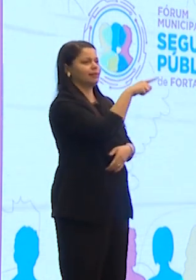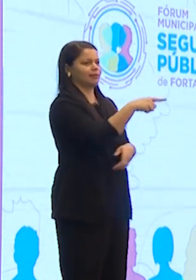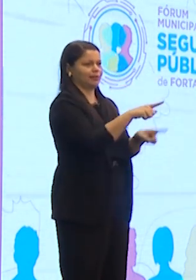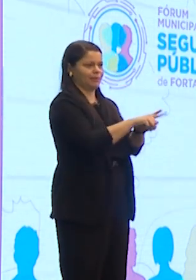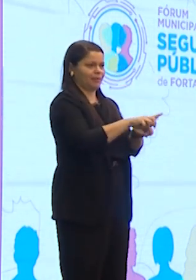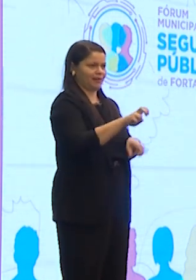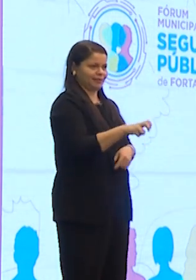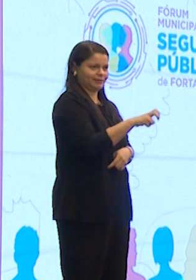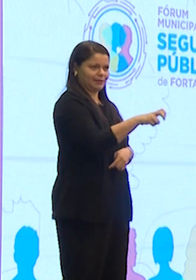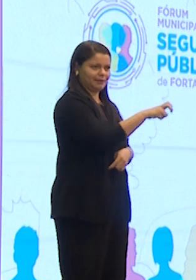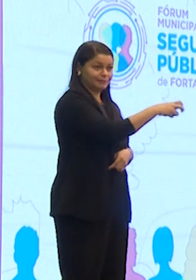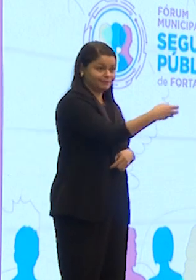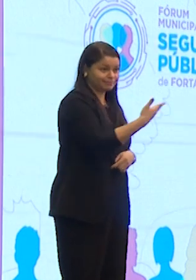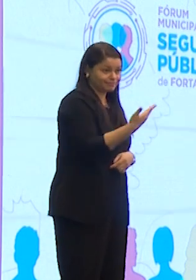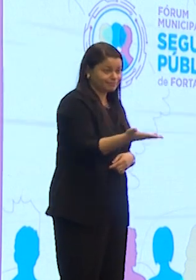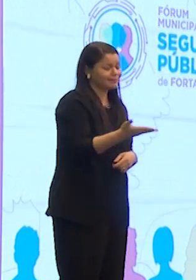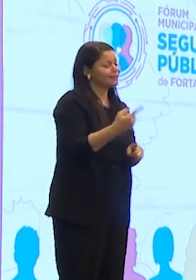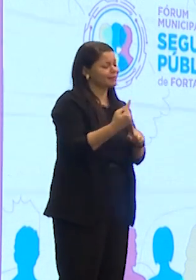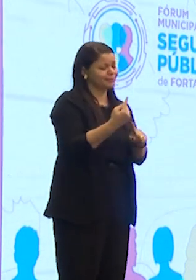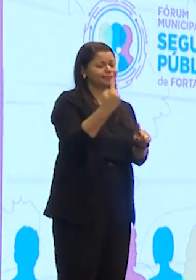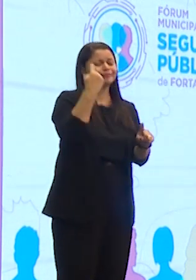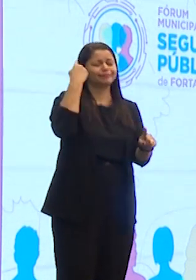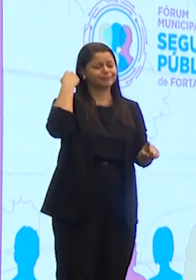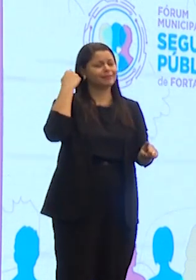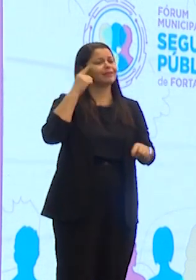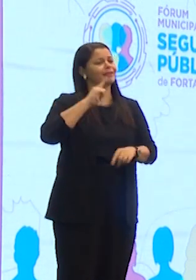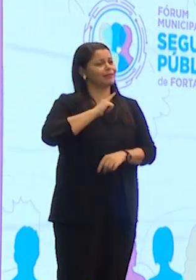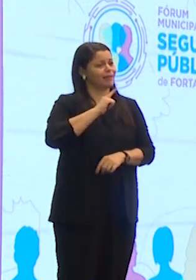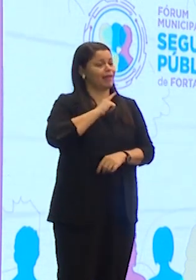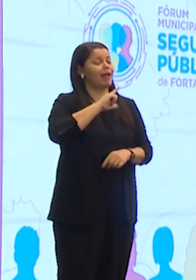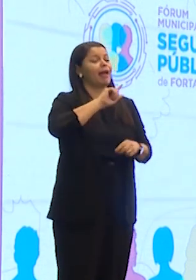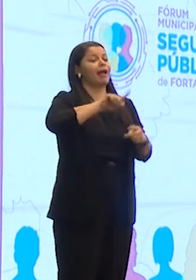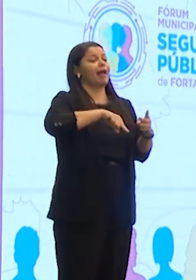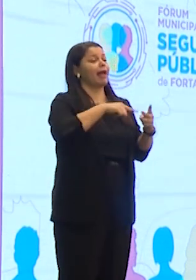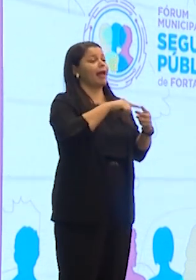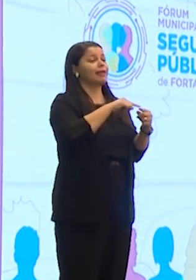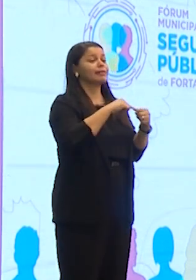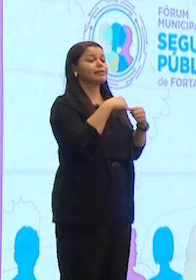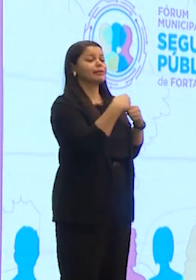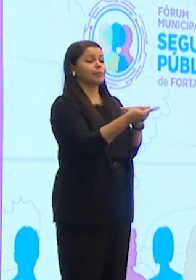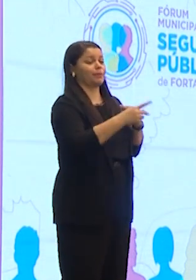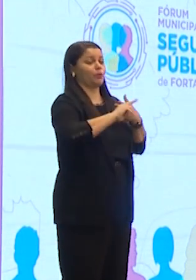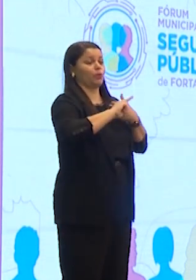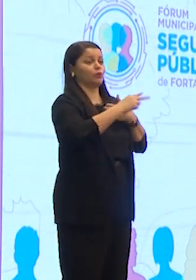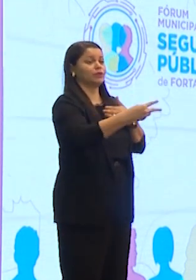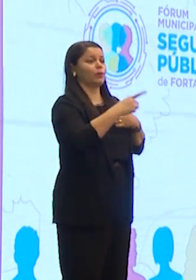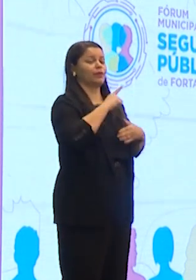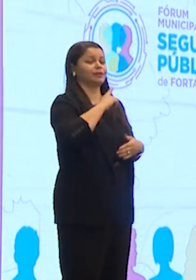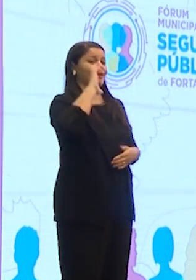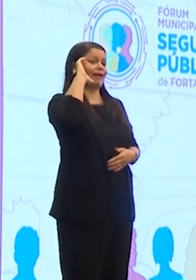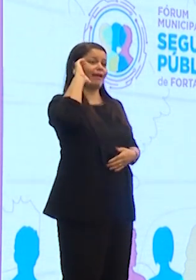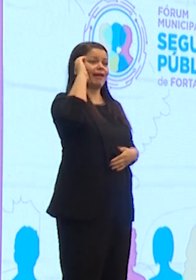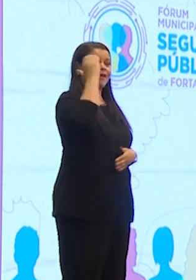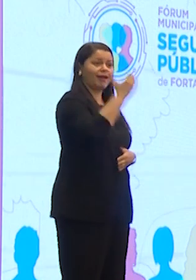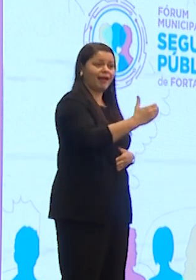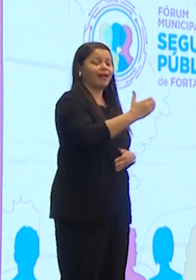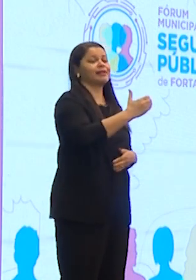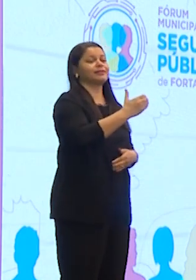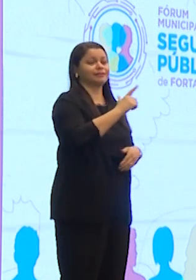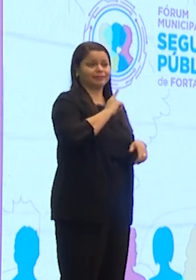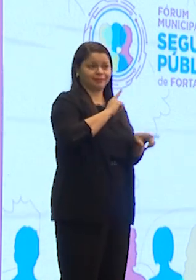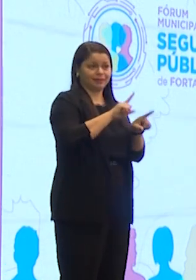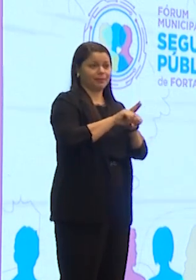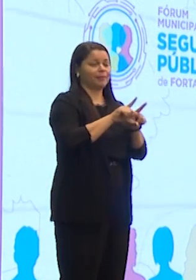seguida, a tragédia da morte de Abel, Caim mata Abel, e, de novo, Deus nos dá uma lição